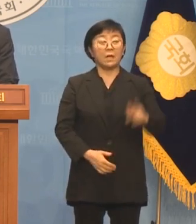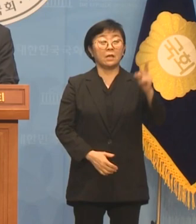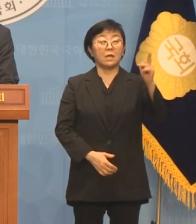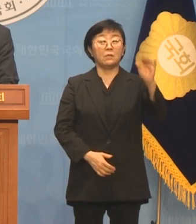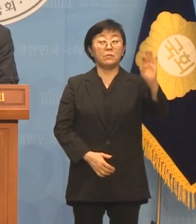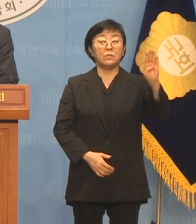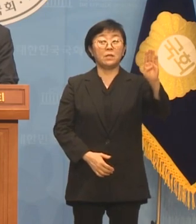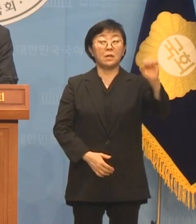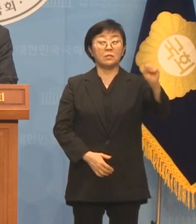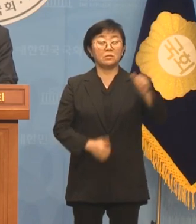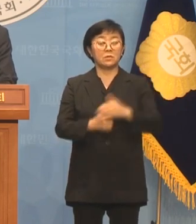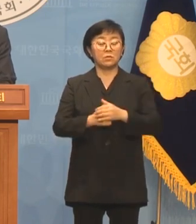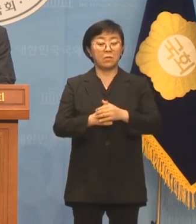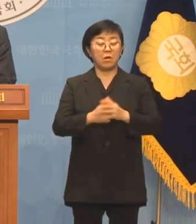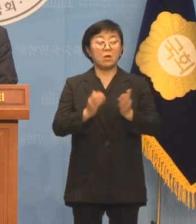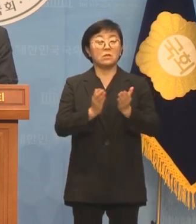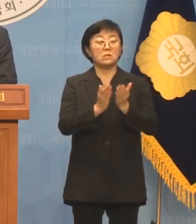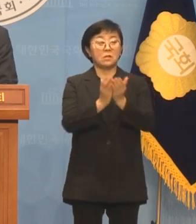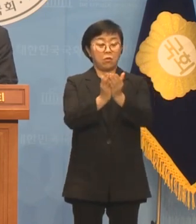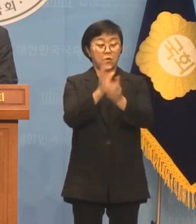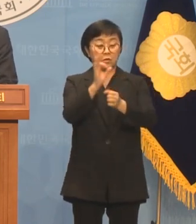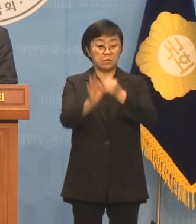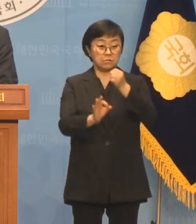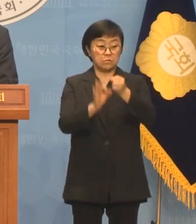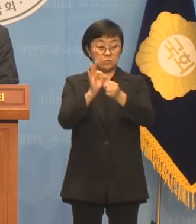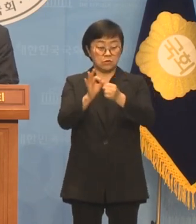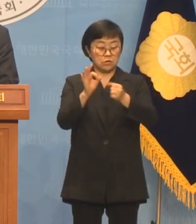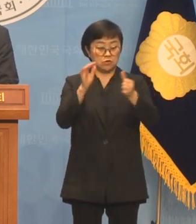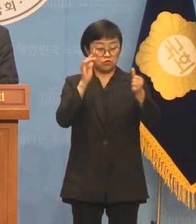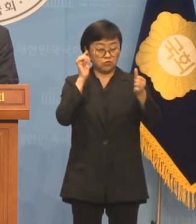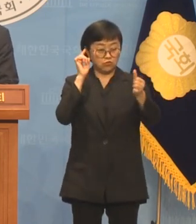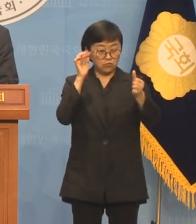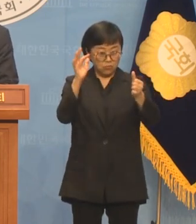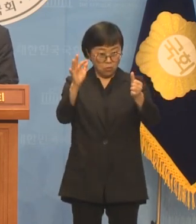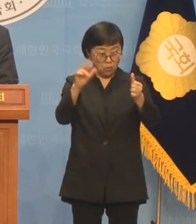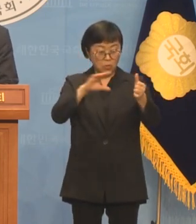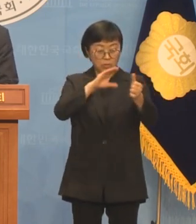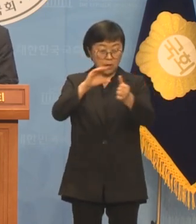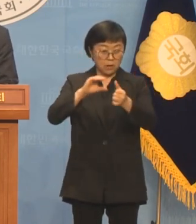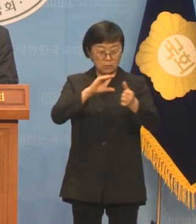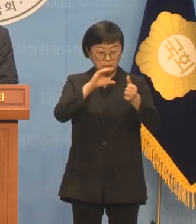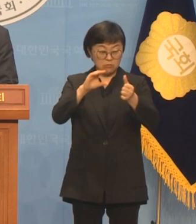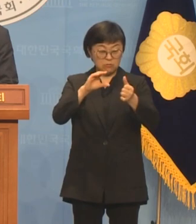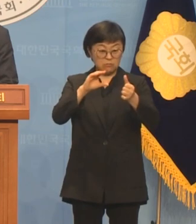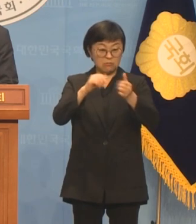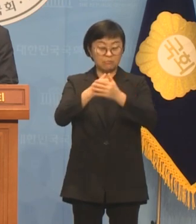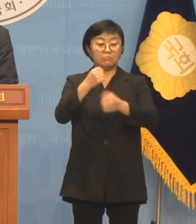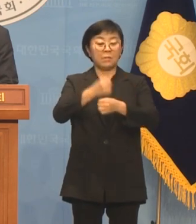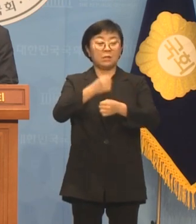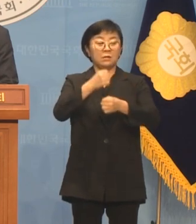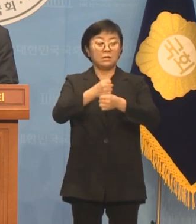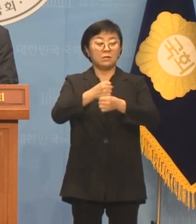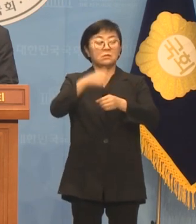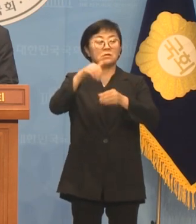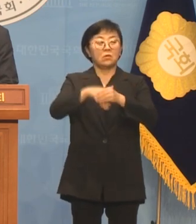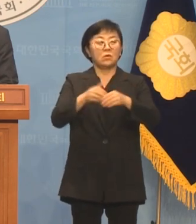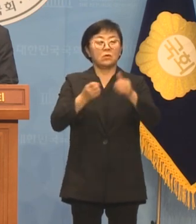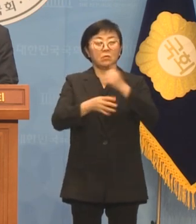KBS의 세월호 10주기 추모 다큐 제작이 총선에 영향을 준다는 이유로